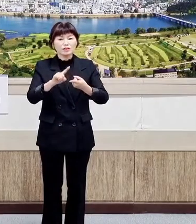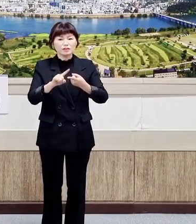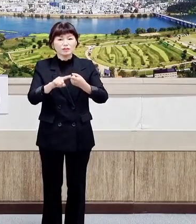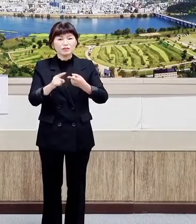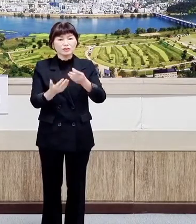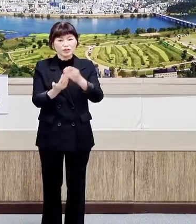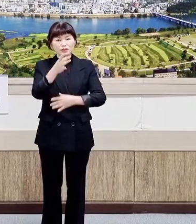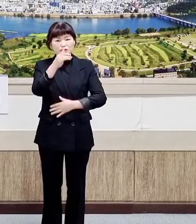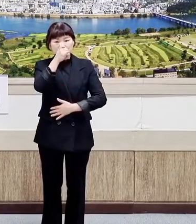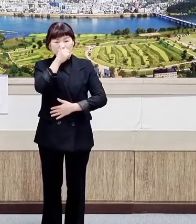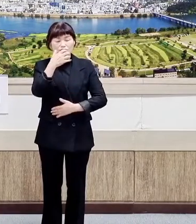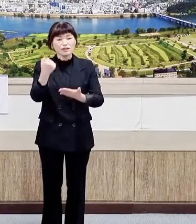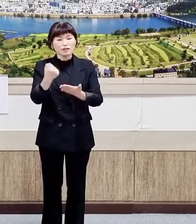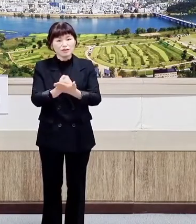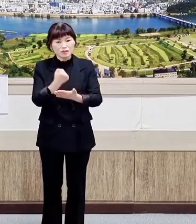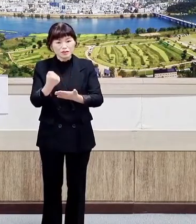섰습니다.